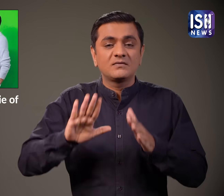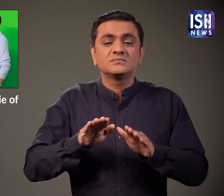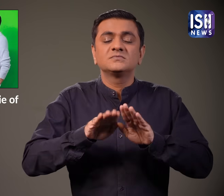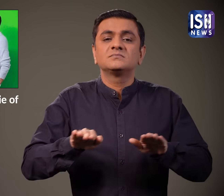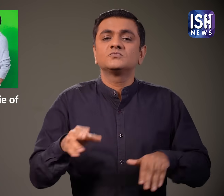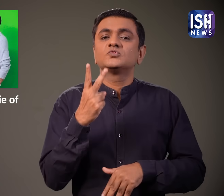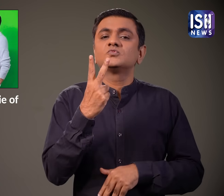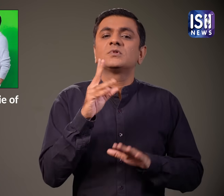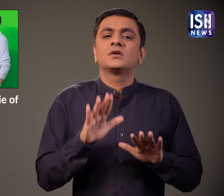और दो बच्चे है